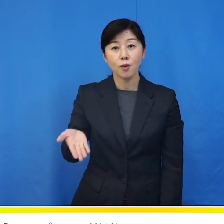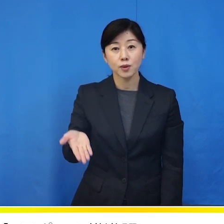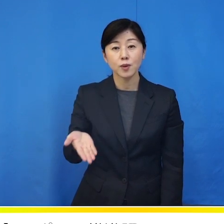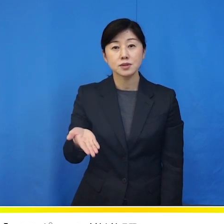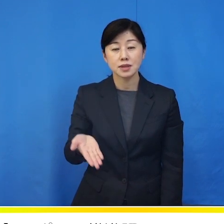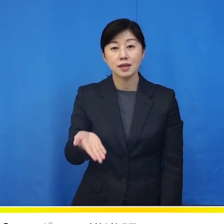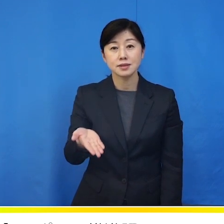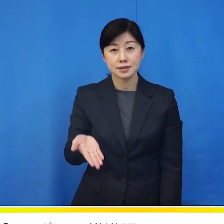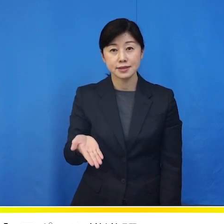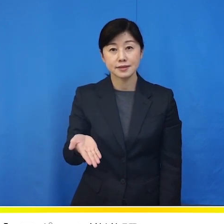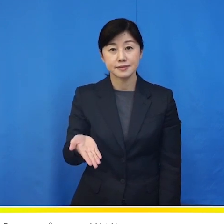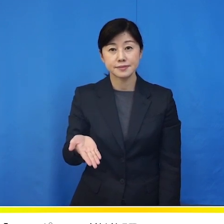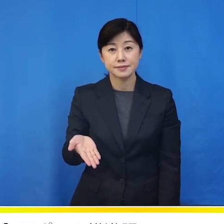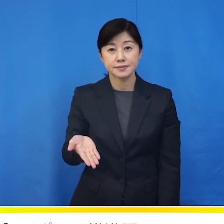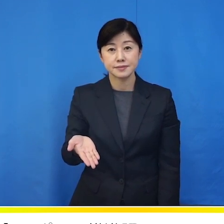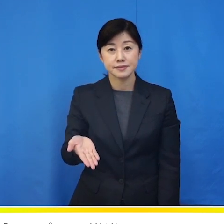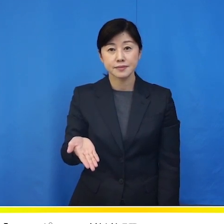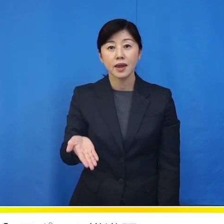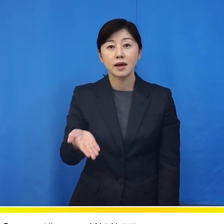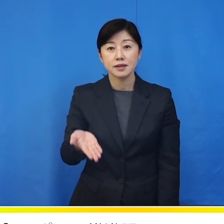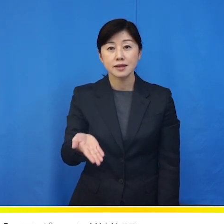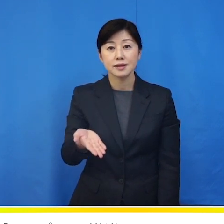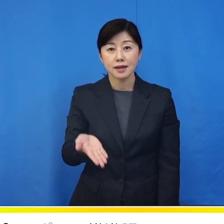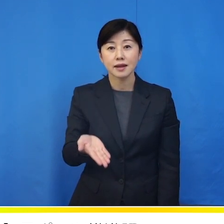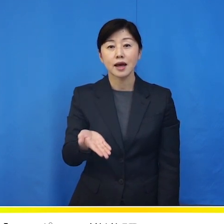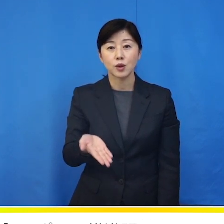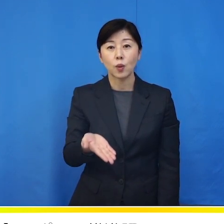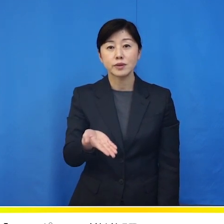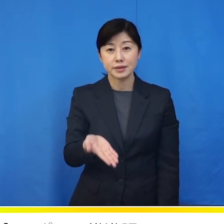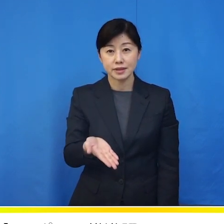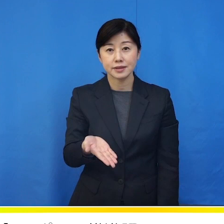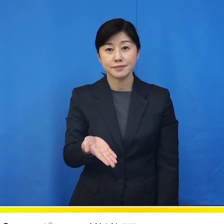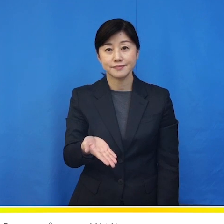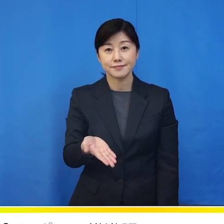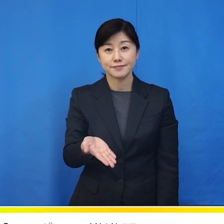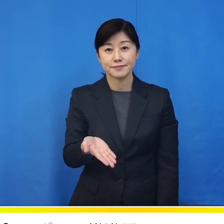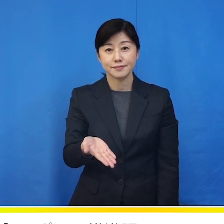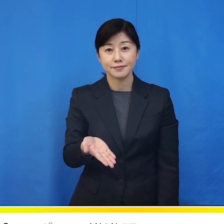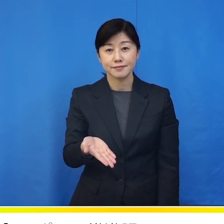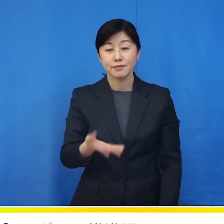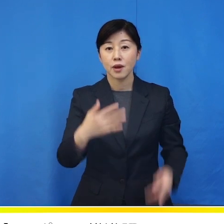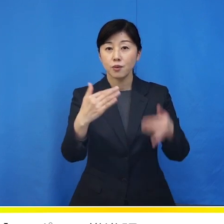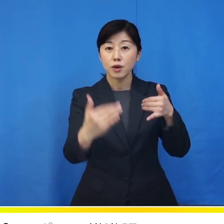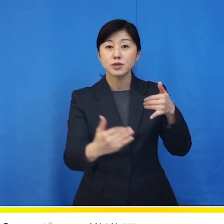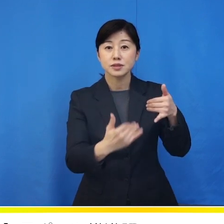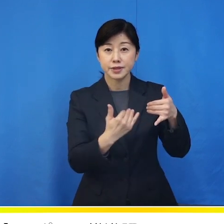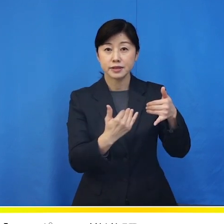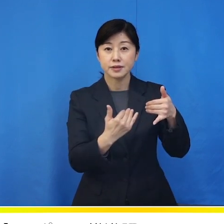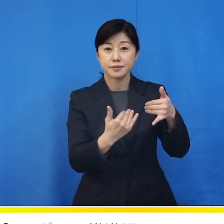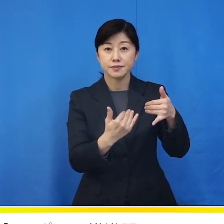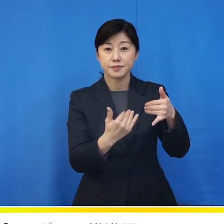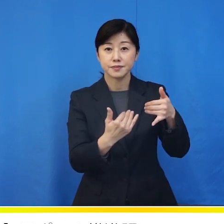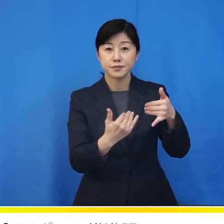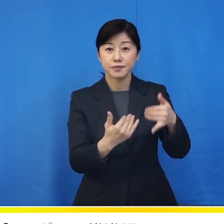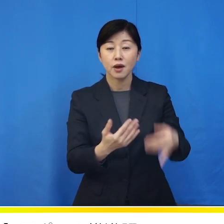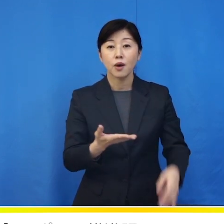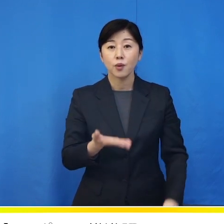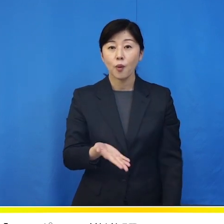54322742弾しミリー